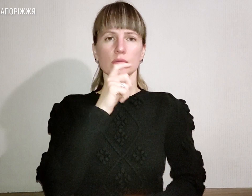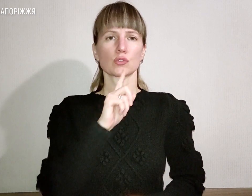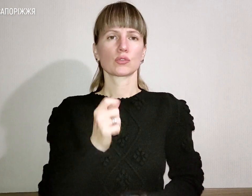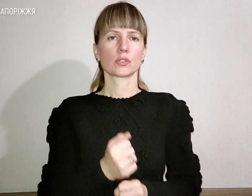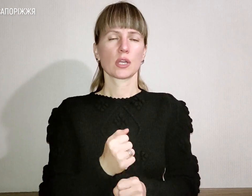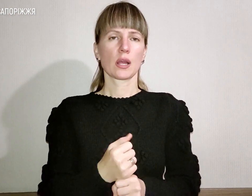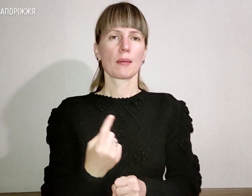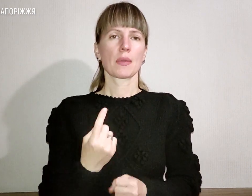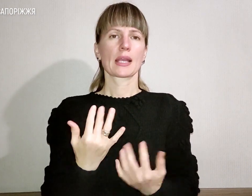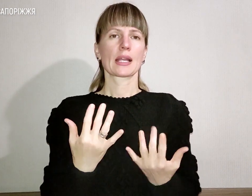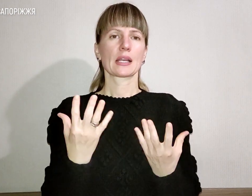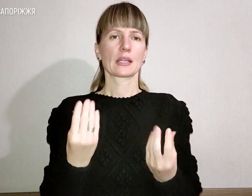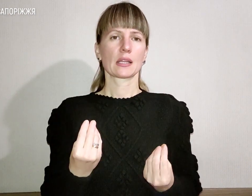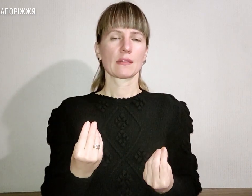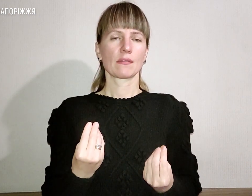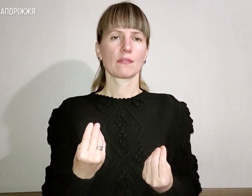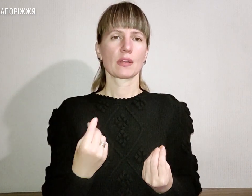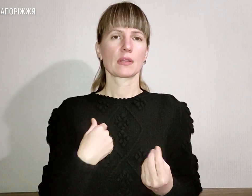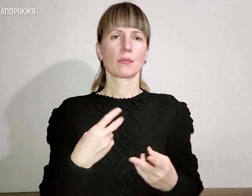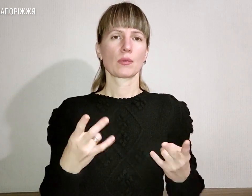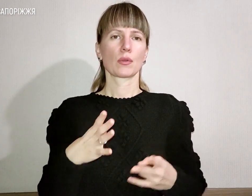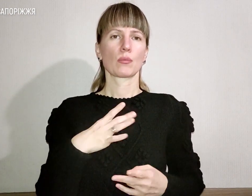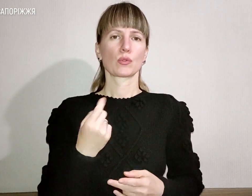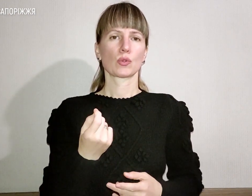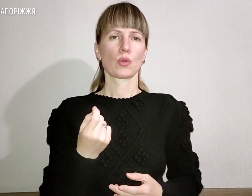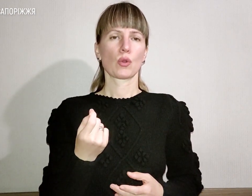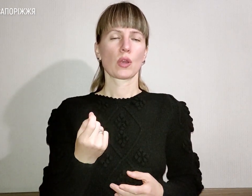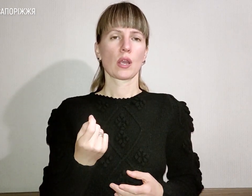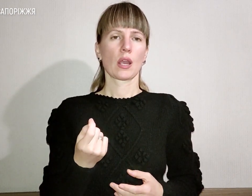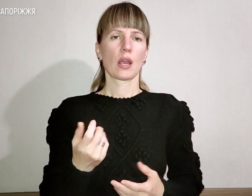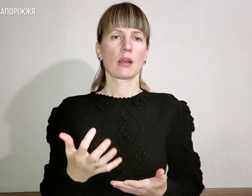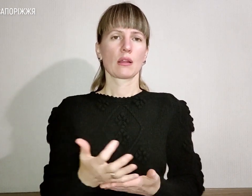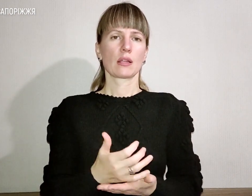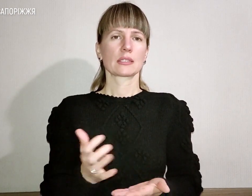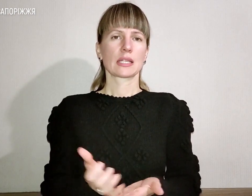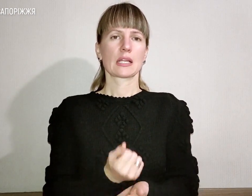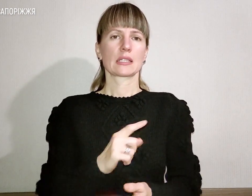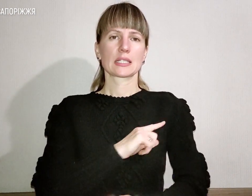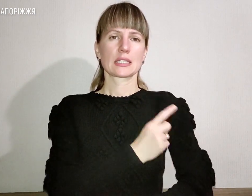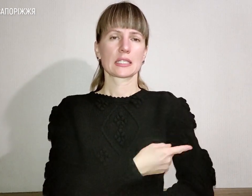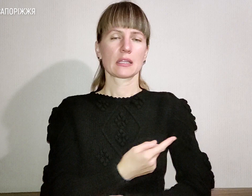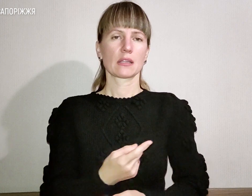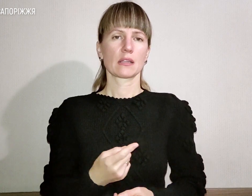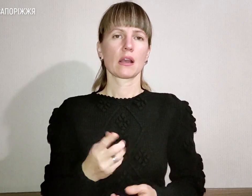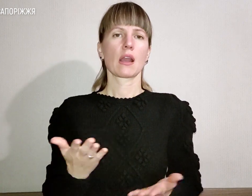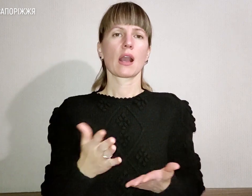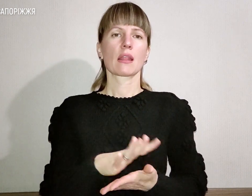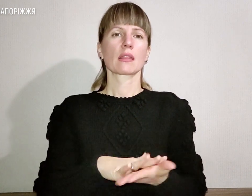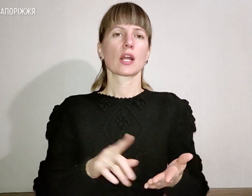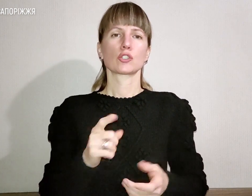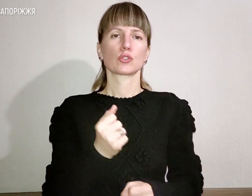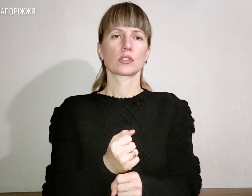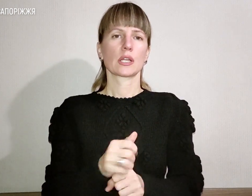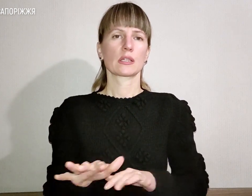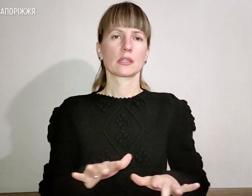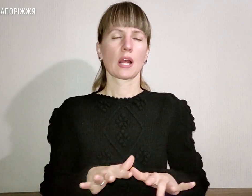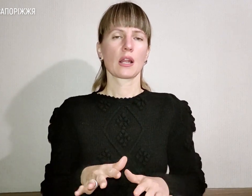перші кілька днів нам потрібно було трохи зібратися силами, розуміти, яка надалі тактика дій, тому що відмінилися і плани,